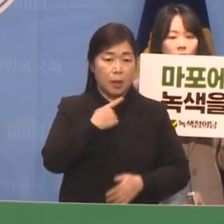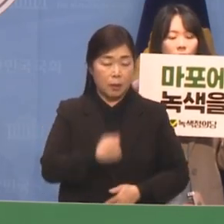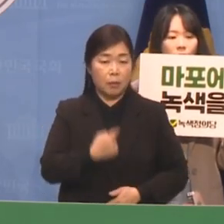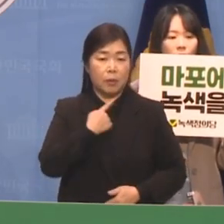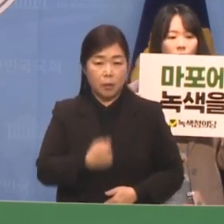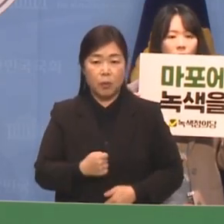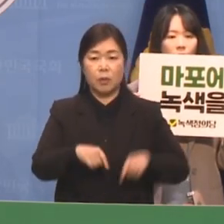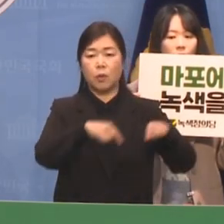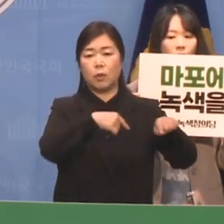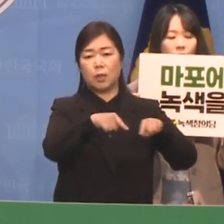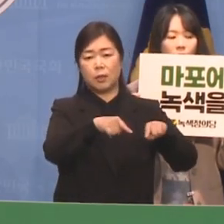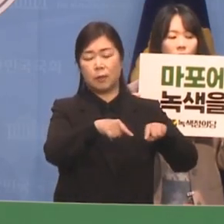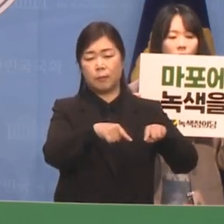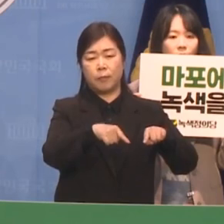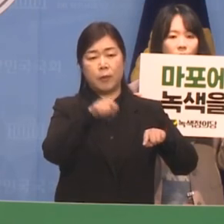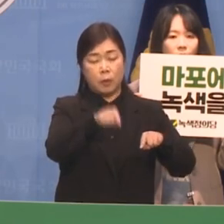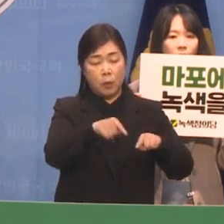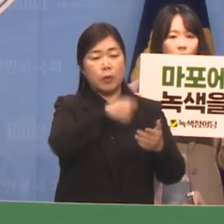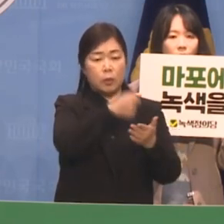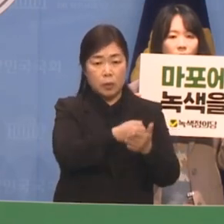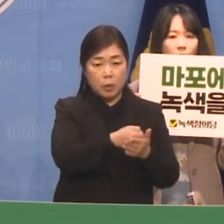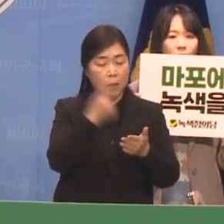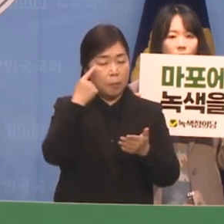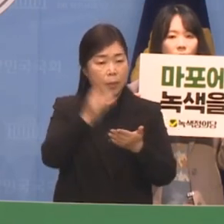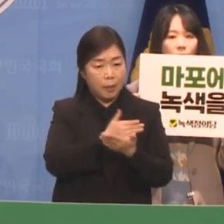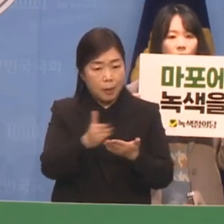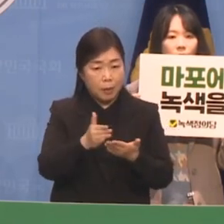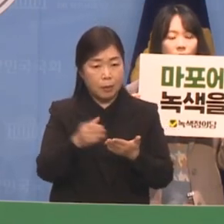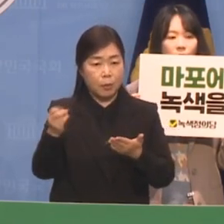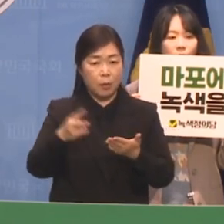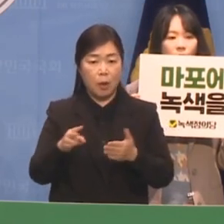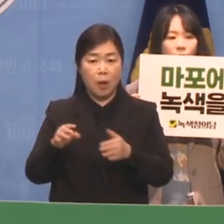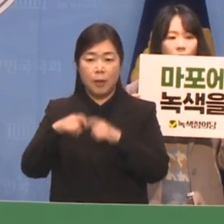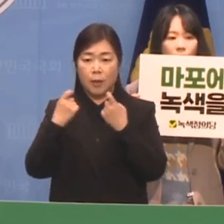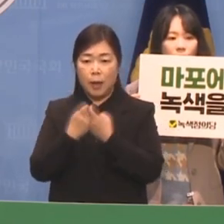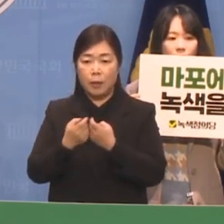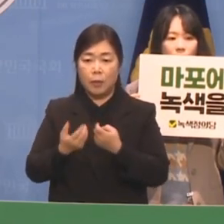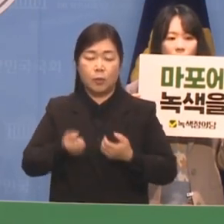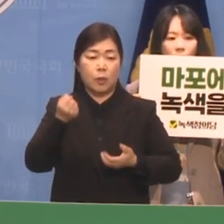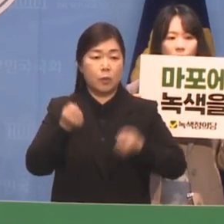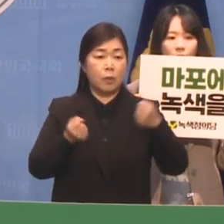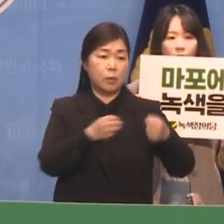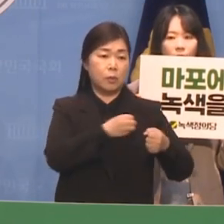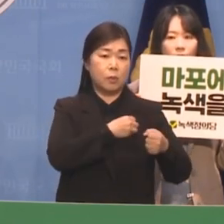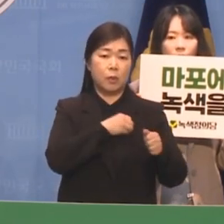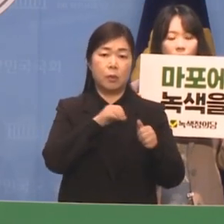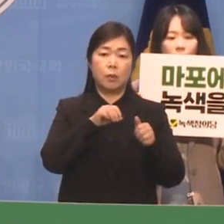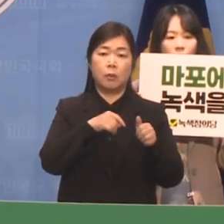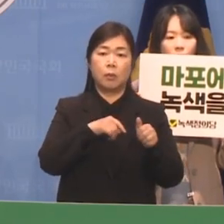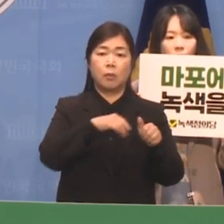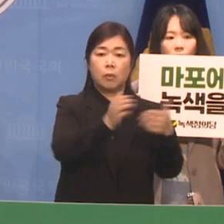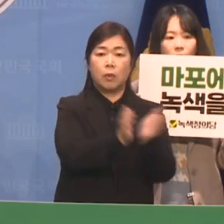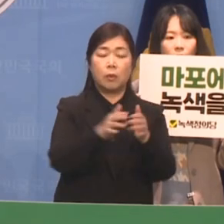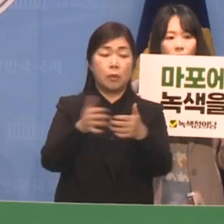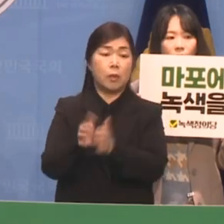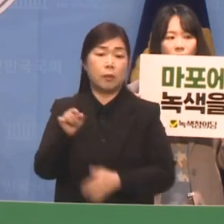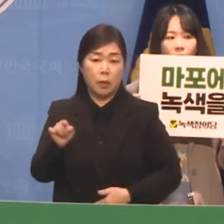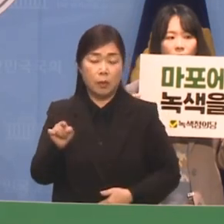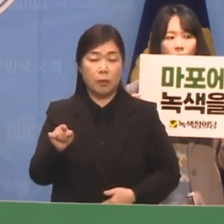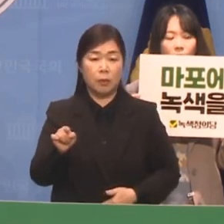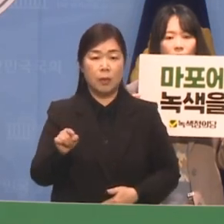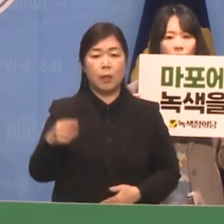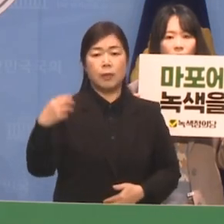선택해왔던 정치와 정치적 판단, 그리고 각자가 속한 세계의 정치 공동체에 대한